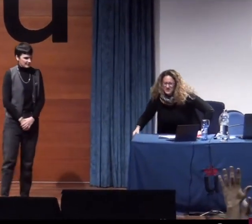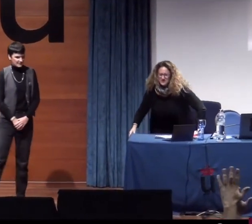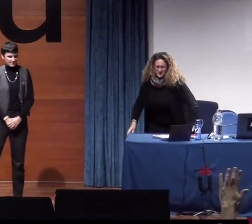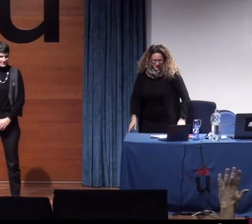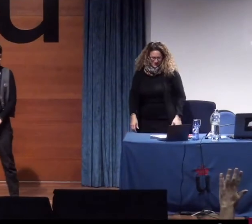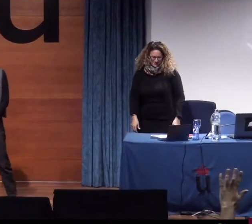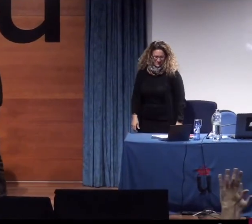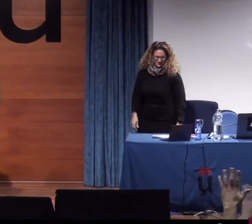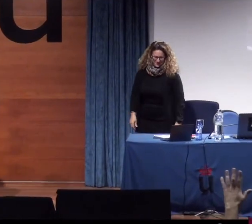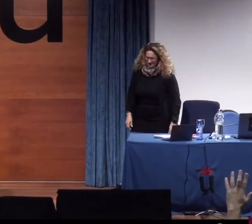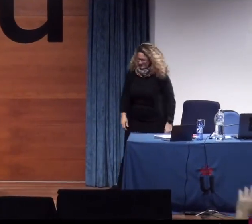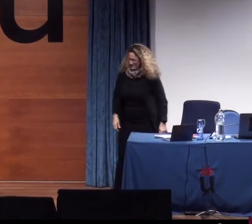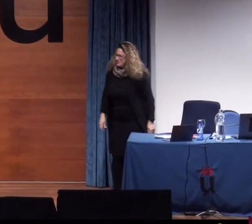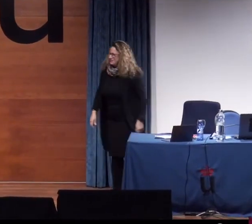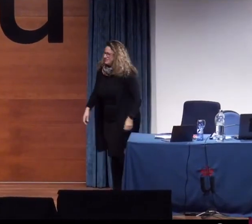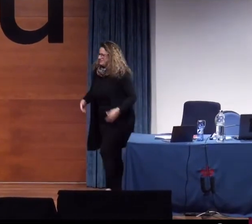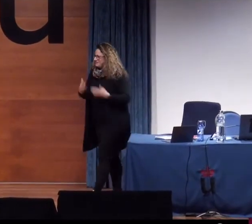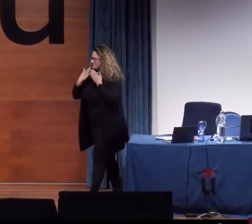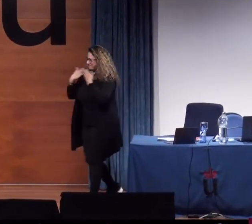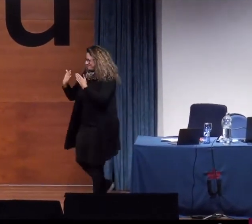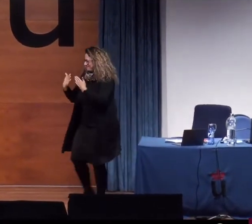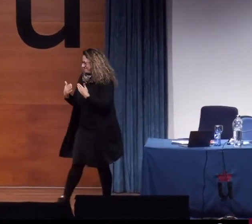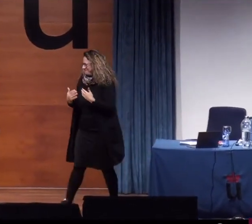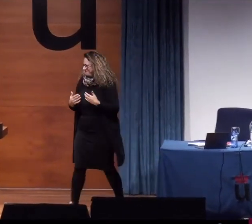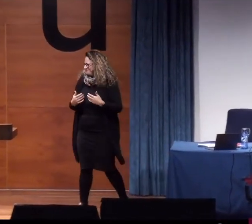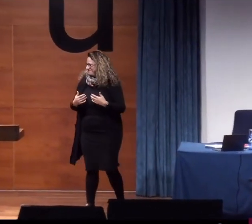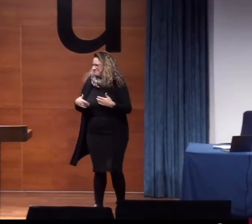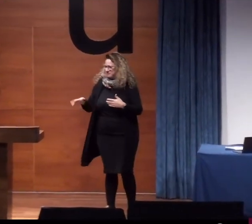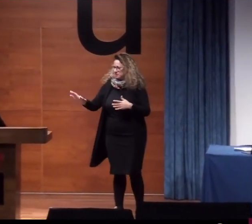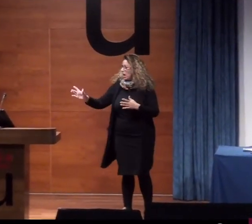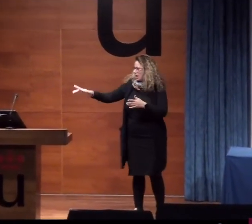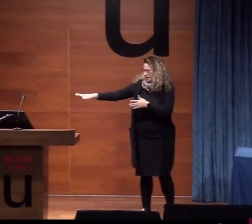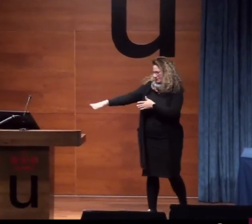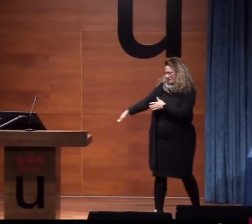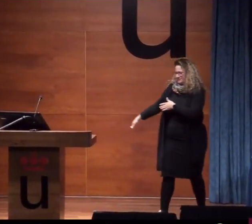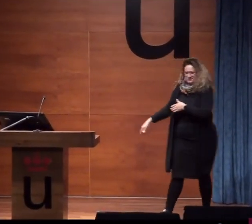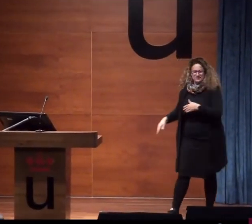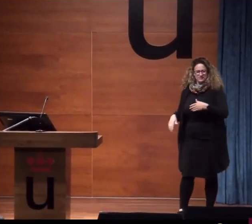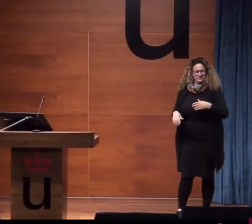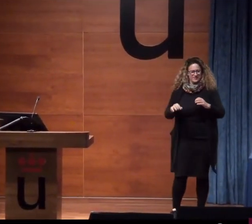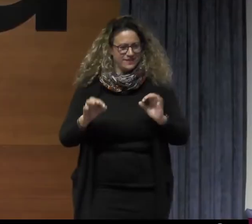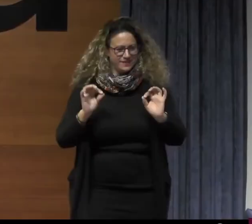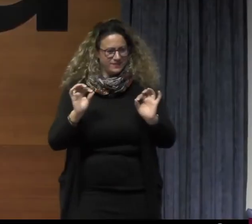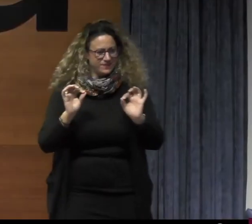vuestra atención. Gracias.